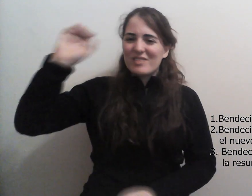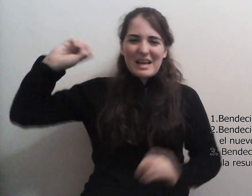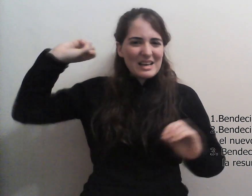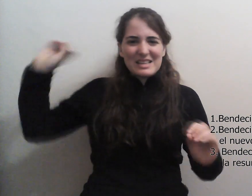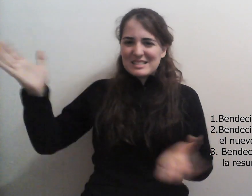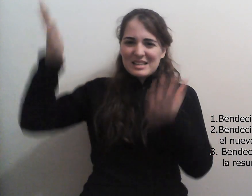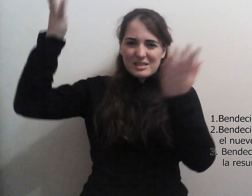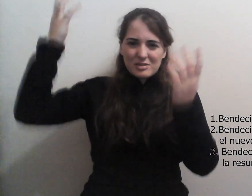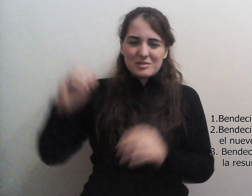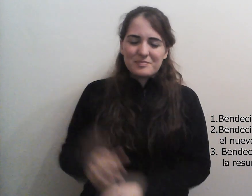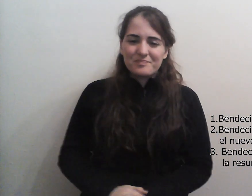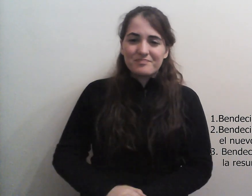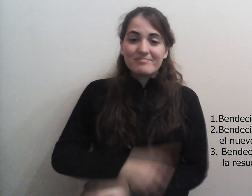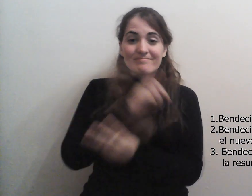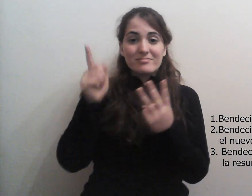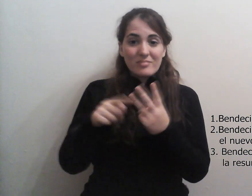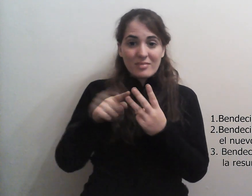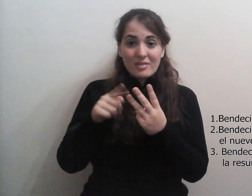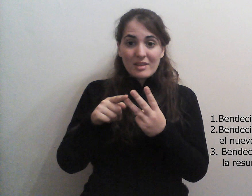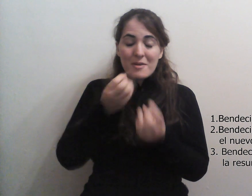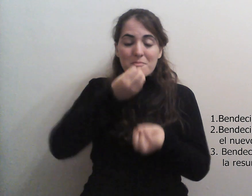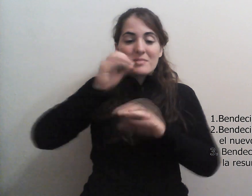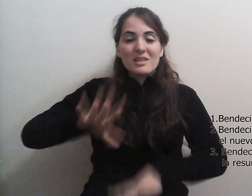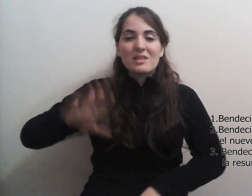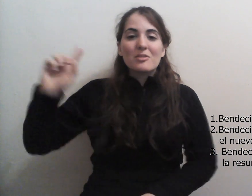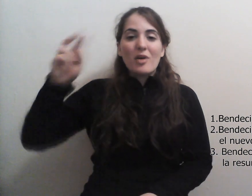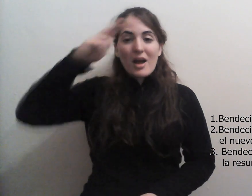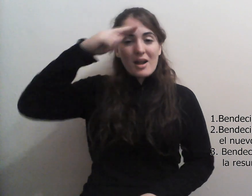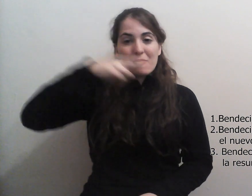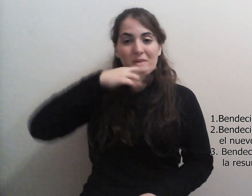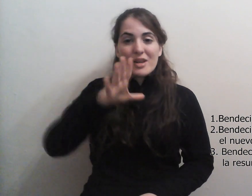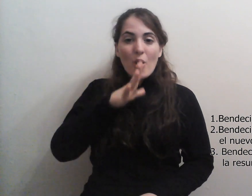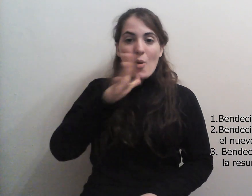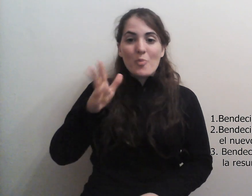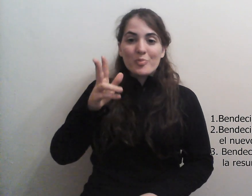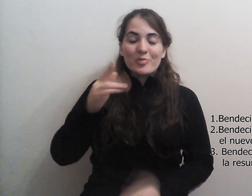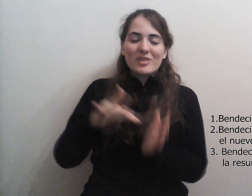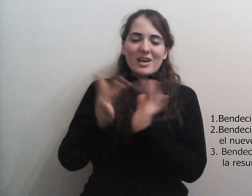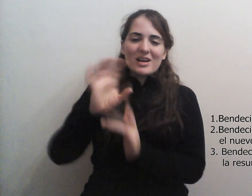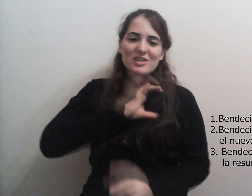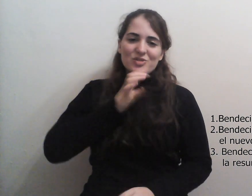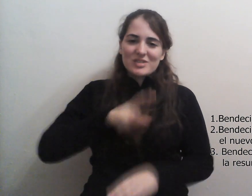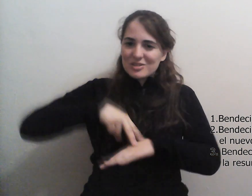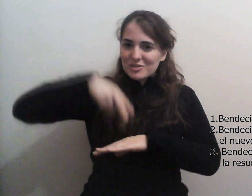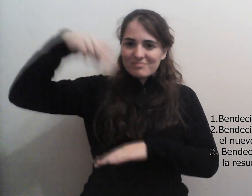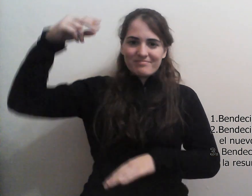Dios. Y 3. Bendecimos al Padre por la resurrección del Hijo. ¿Por qué? Porque la resurrección del